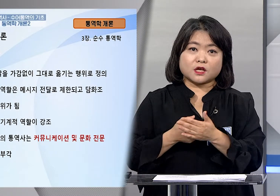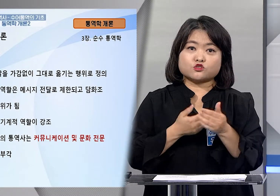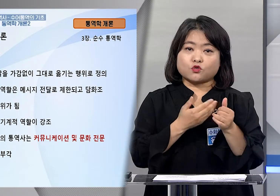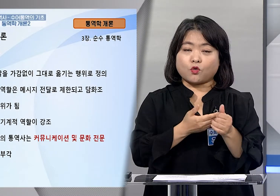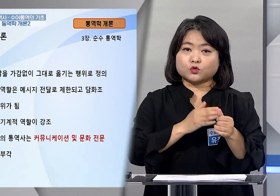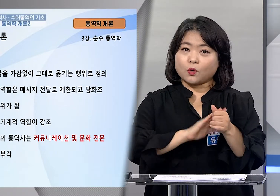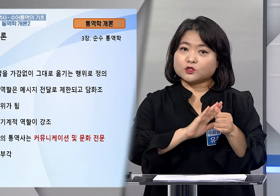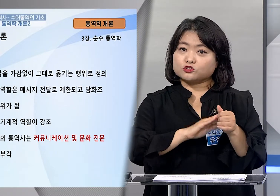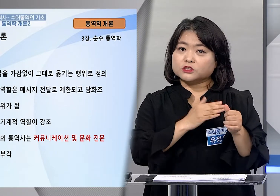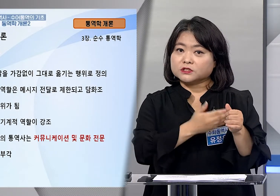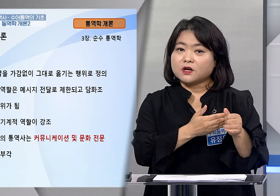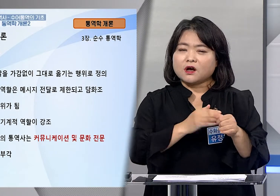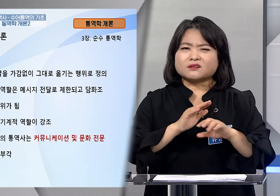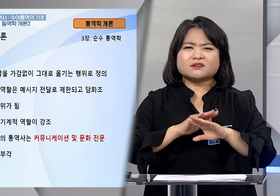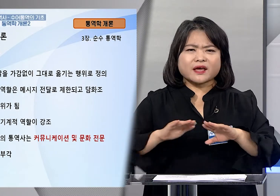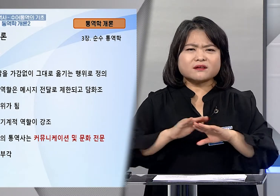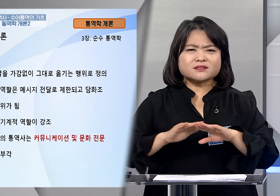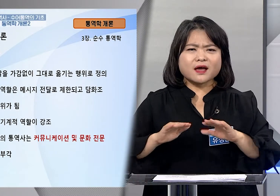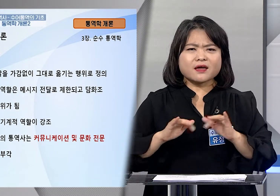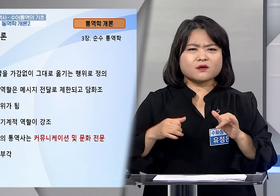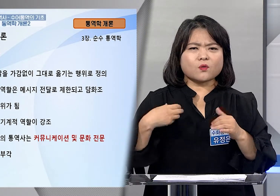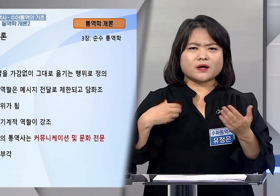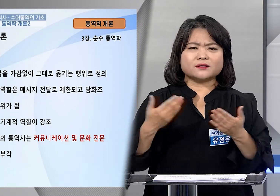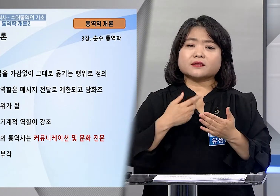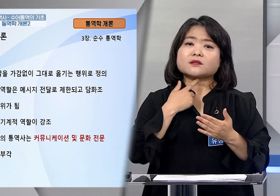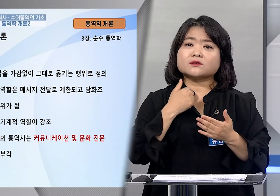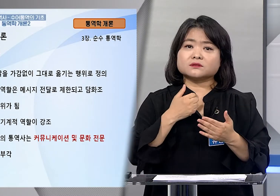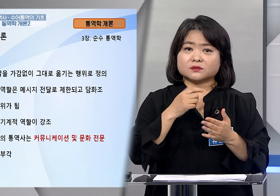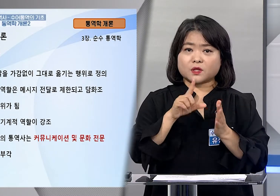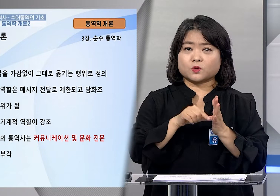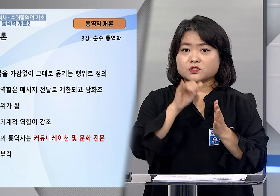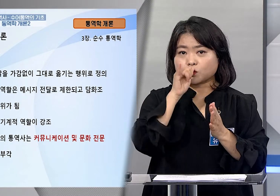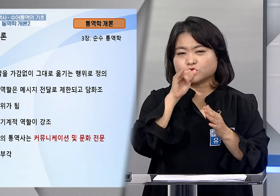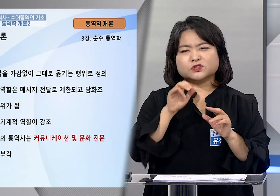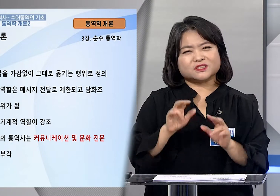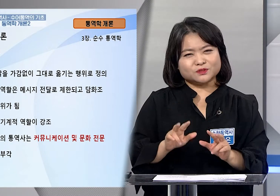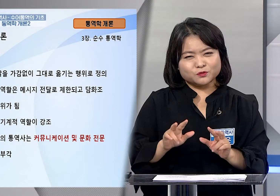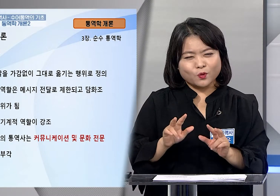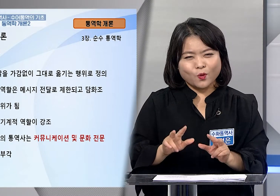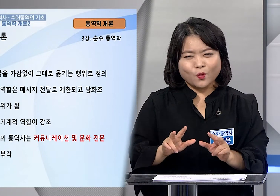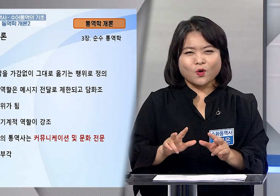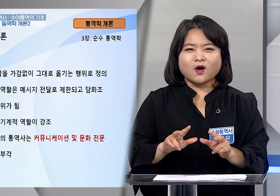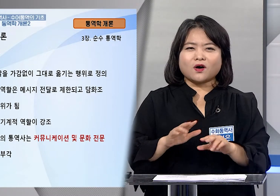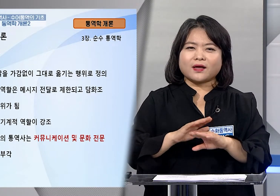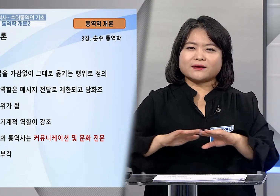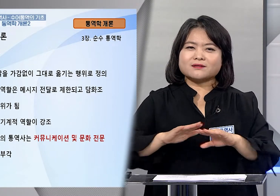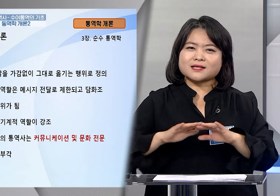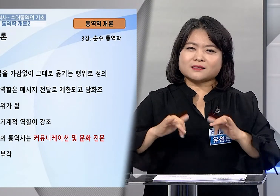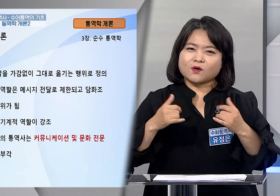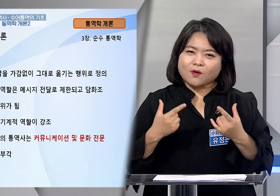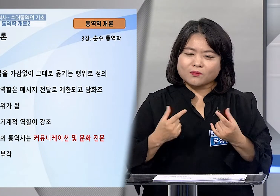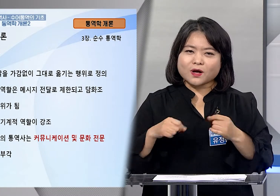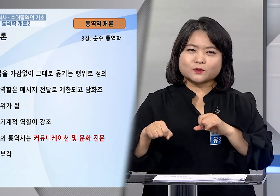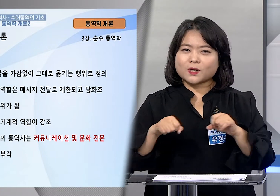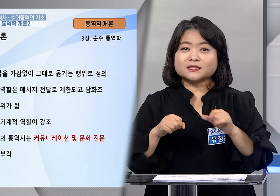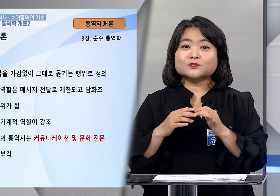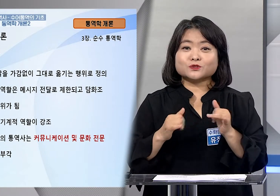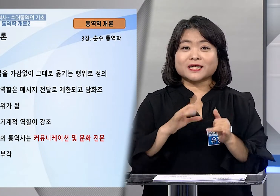해주고 도와주는 어떤 해결사의 역할을 했던 때도 있었고 지금도 해결사처럼 활동하시는 분이